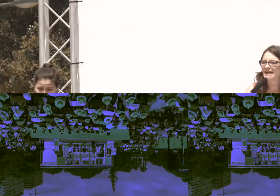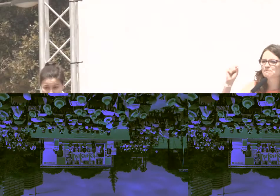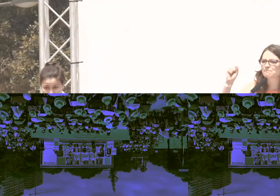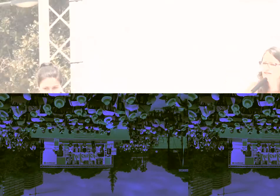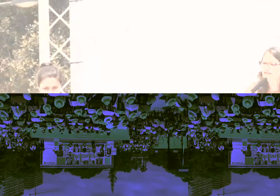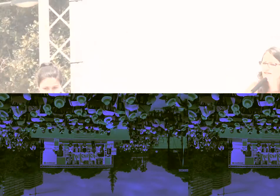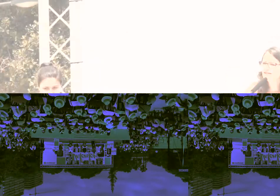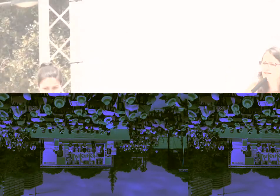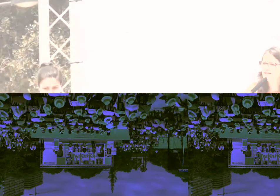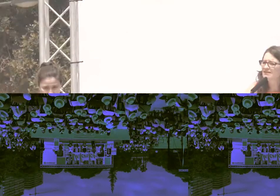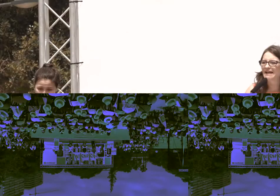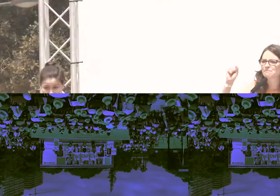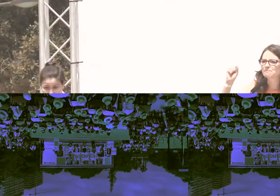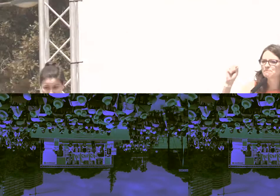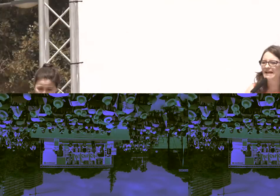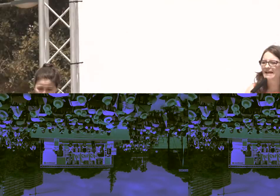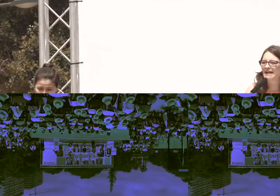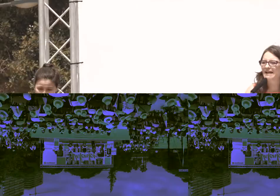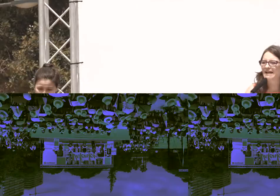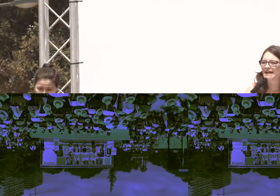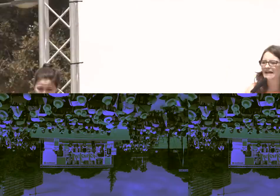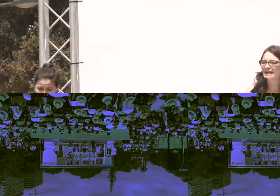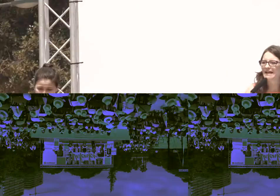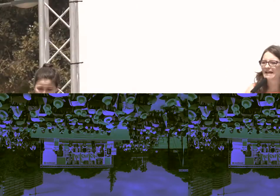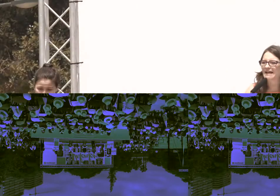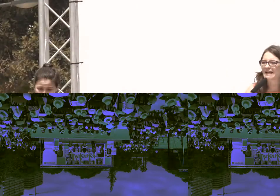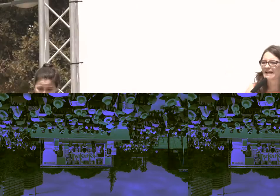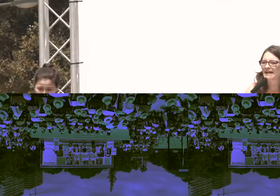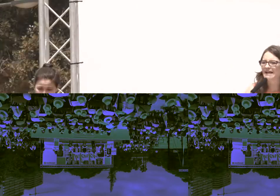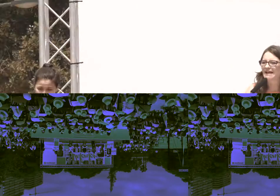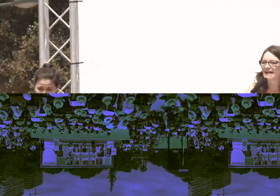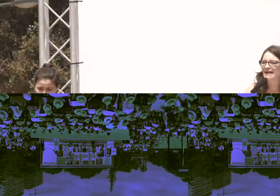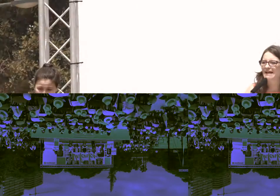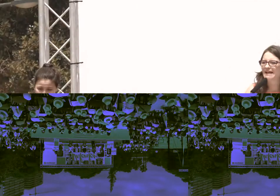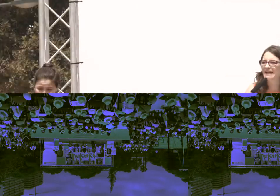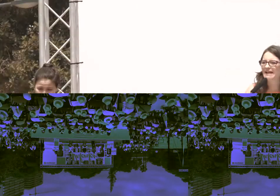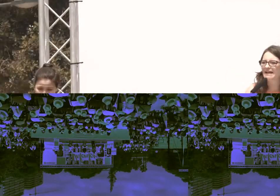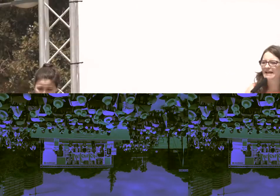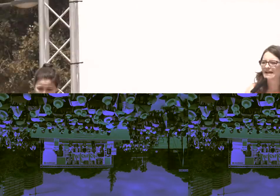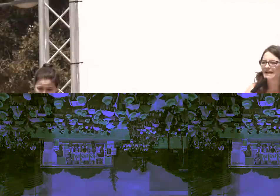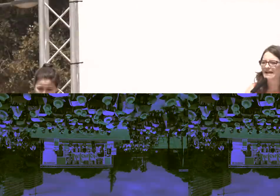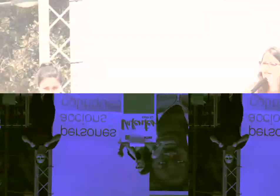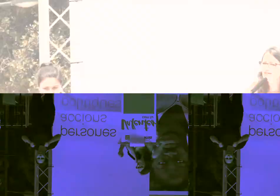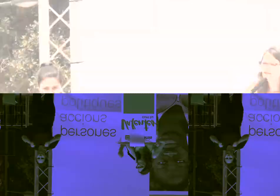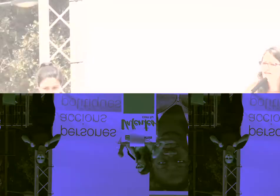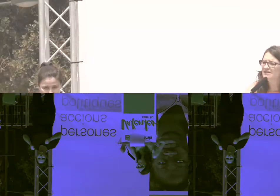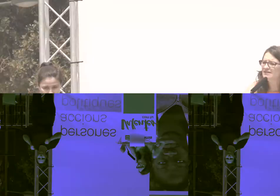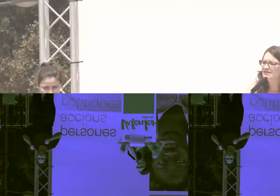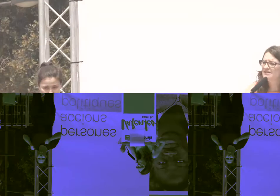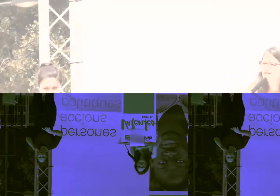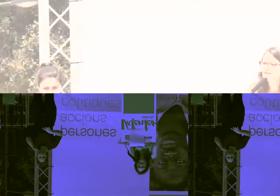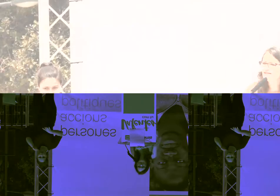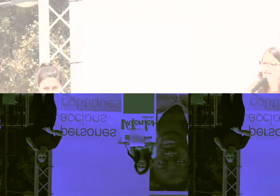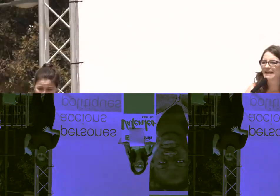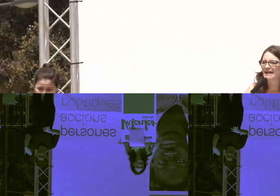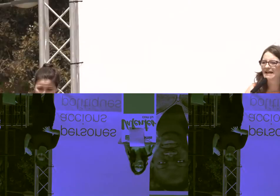Va ser el primer decret llei que va aprovar este govern del Botànic i ben orgullosos que estem. En setembre de 2015 vam acabar amb l'apartheid sanitari